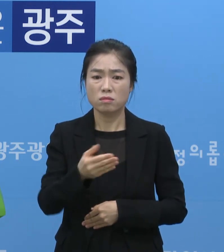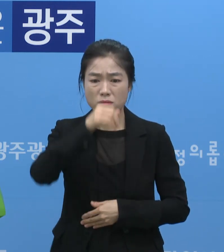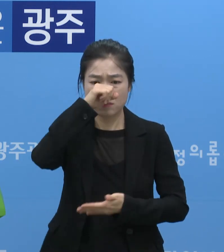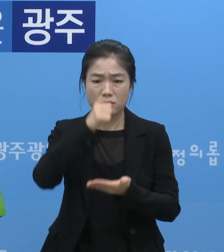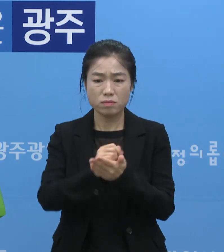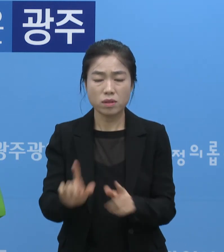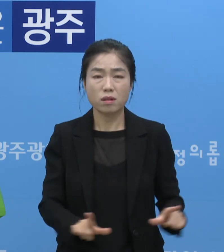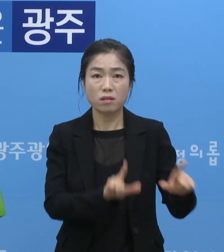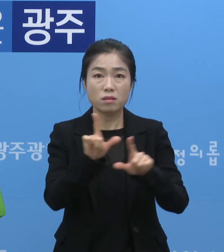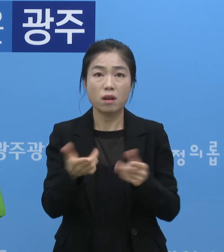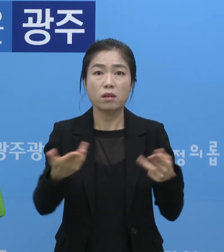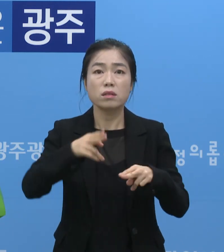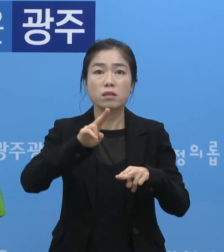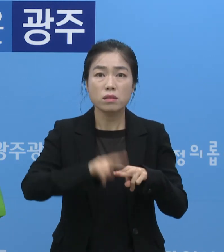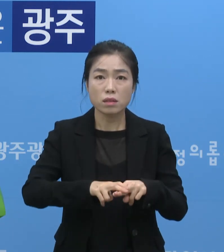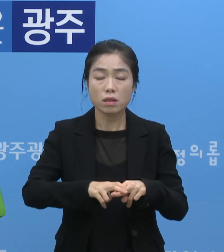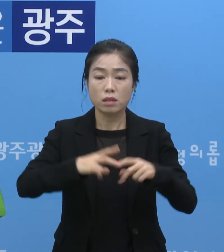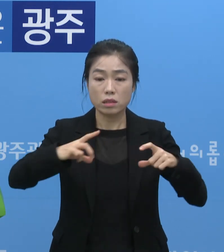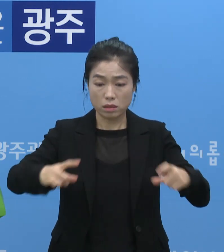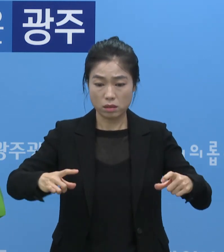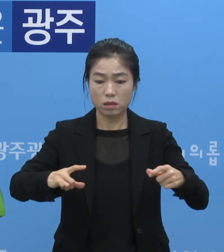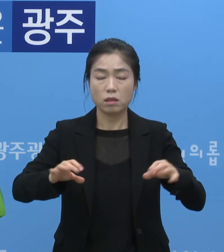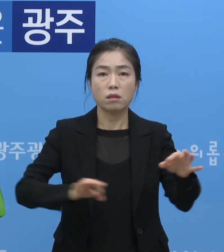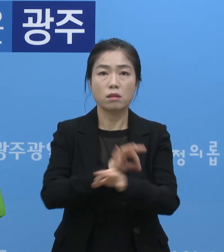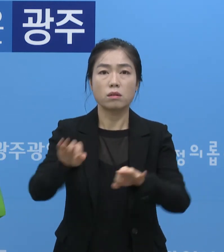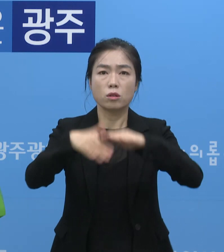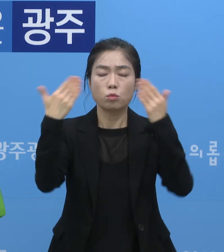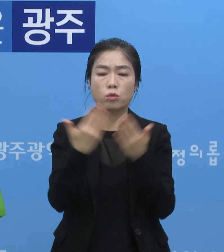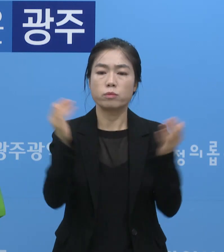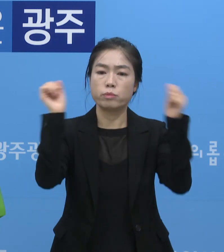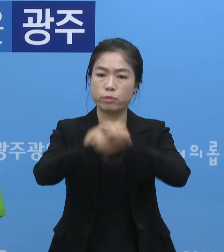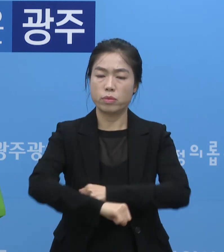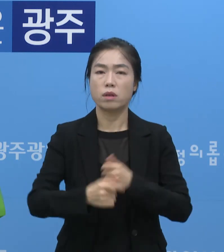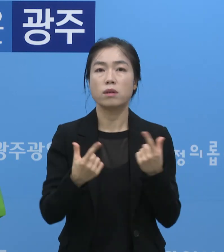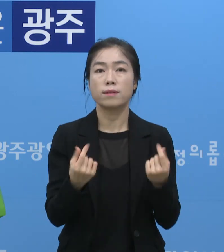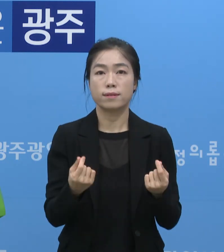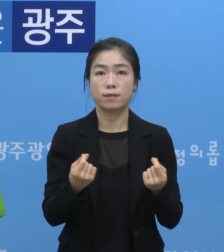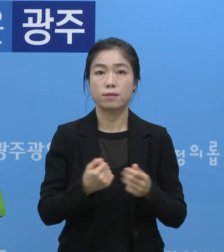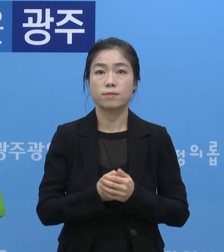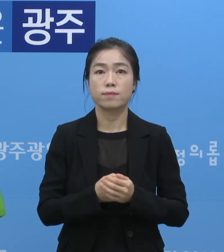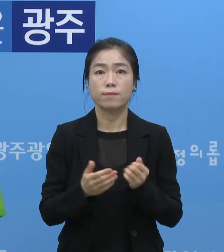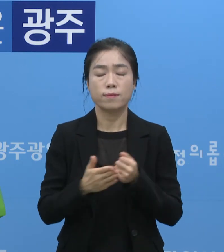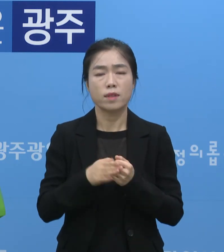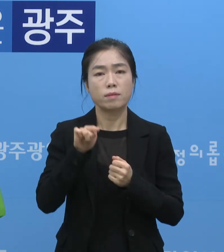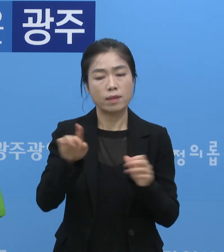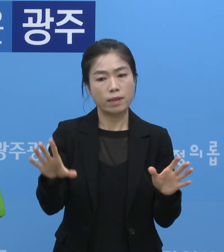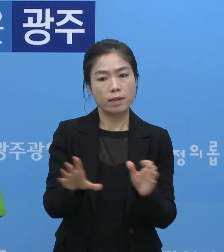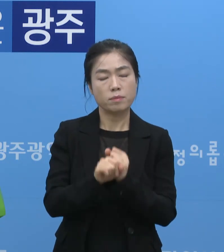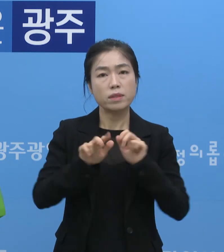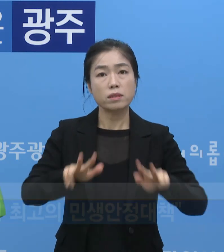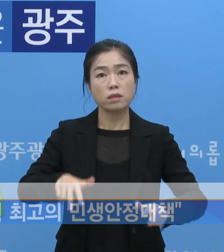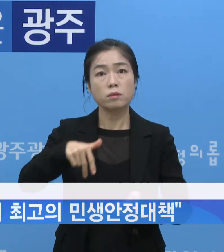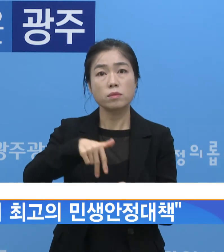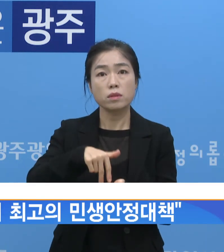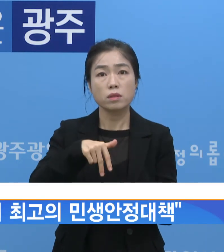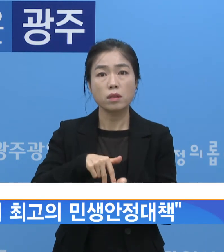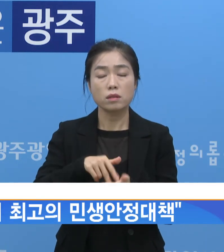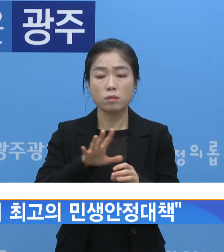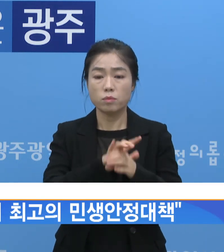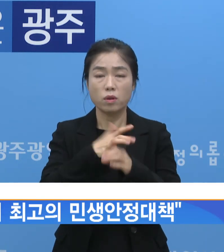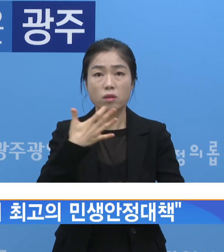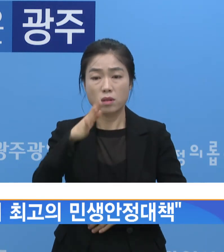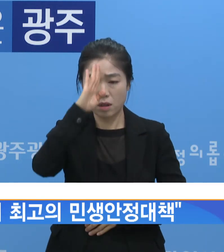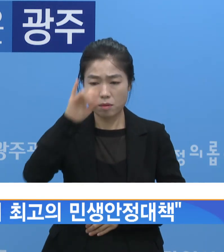삶도, 일자리도, 지역 경제도 모두 무너지게 됩니다. 이런 점에서 지금으로서는